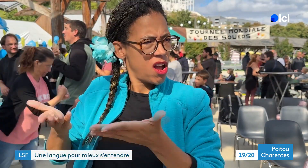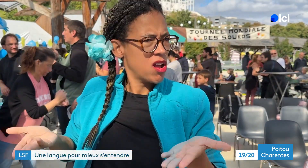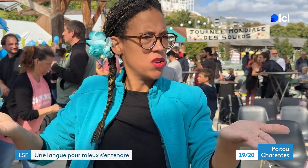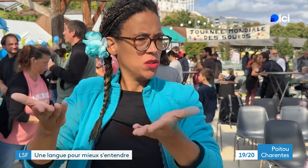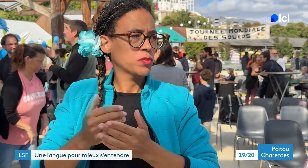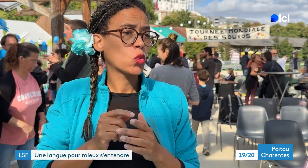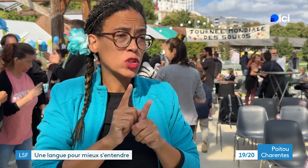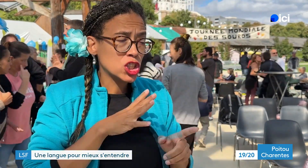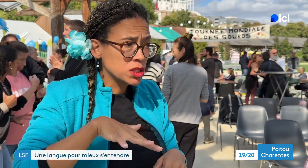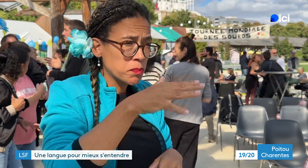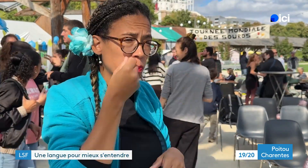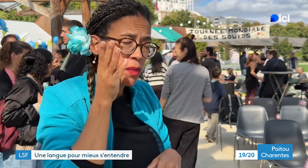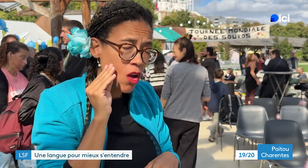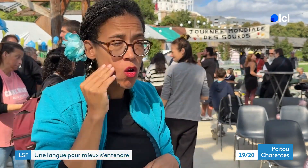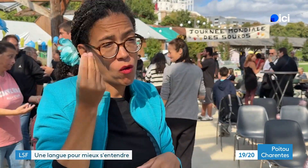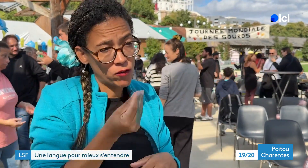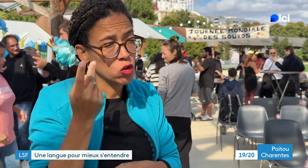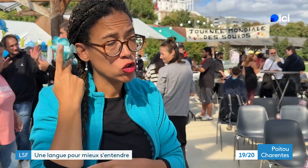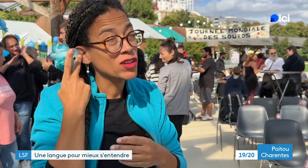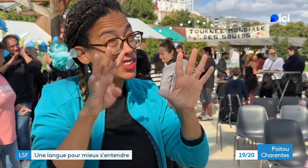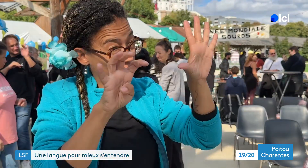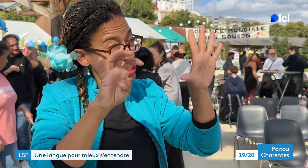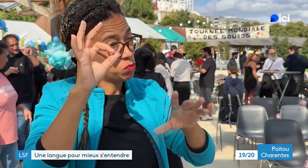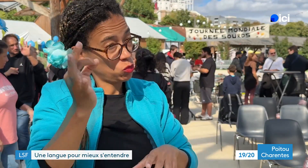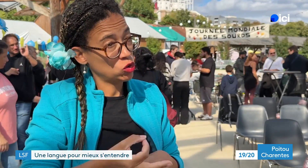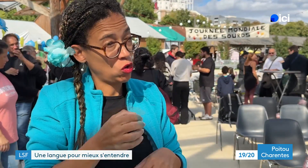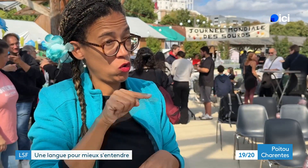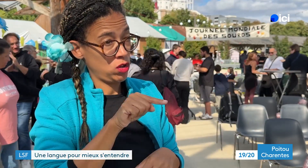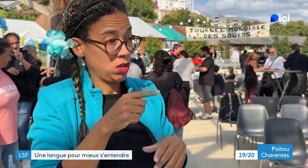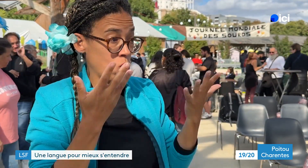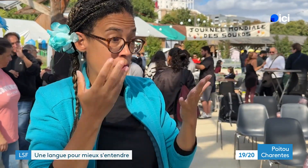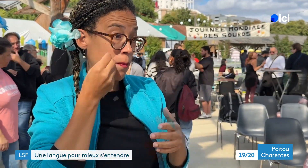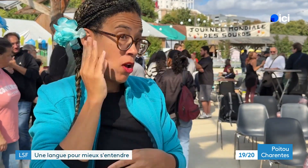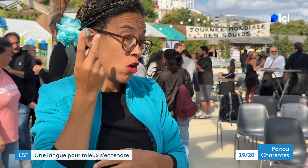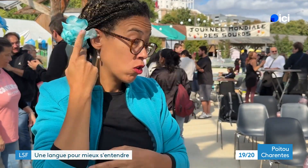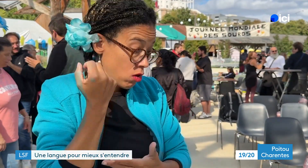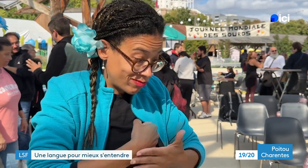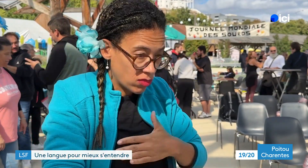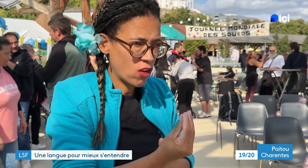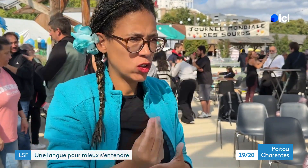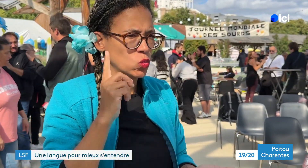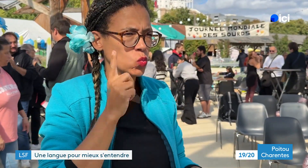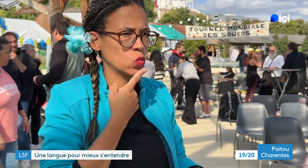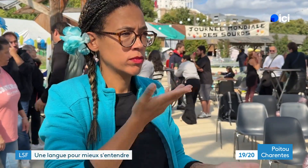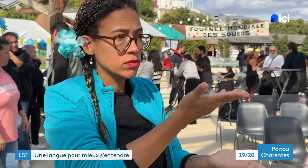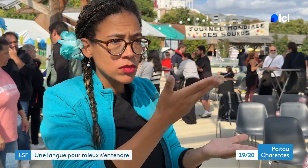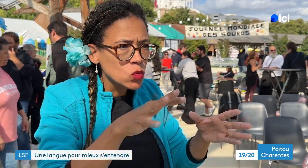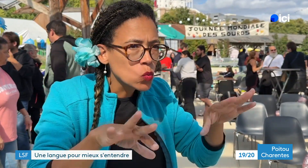qui existe. Par ailleurs, 90% des enfants sourds naissent dans des familles et dans des foyers entendants. Donc